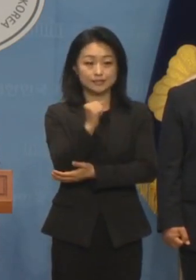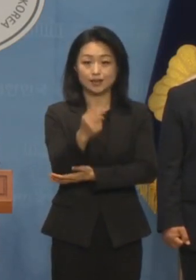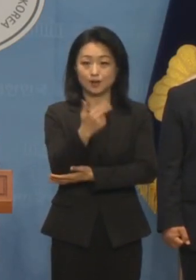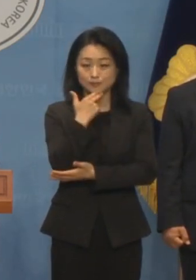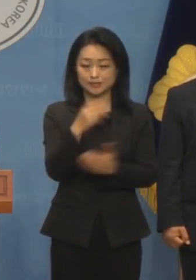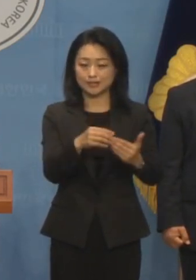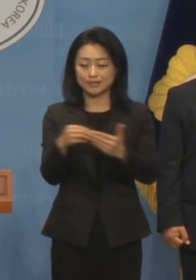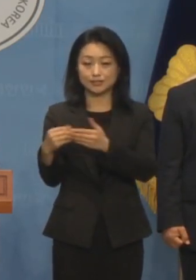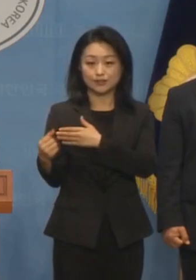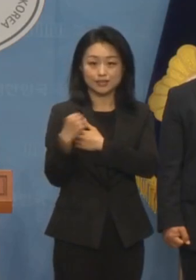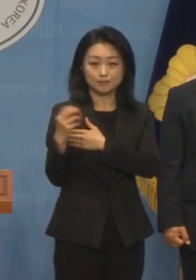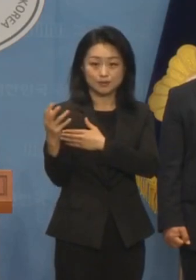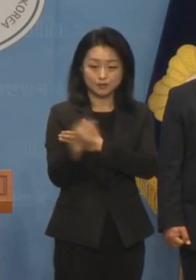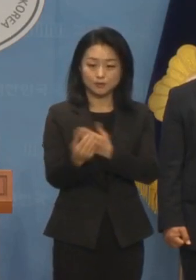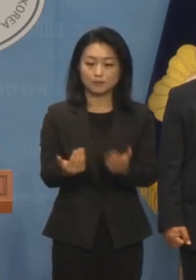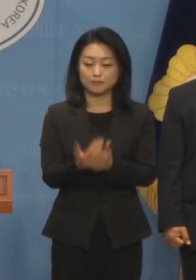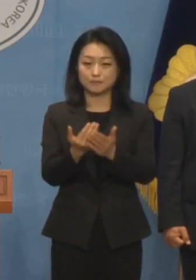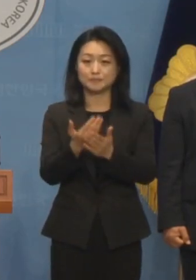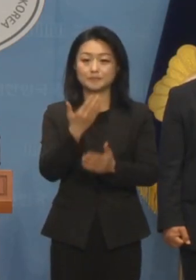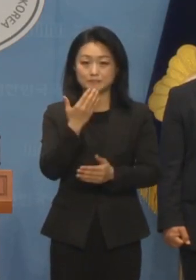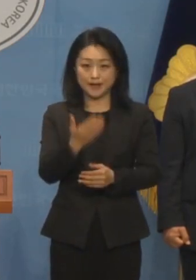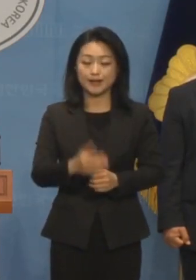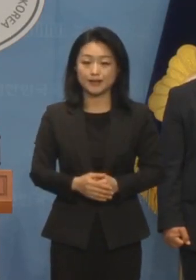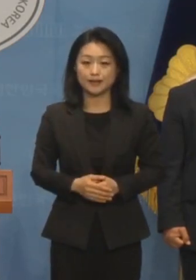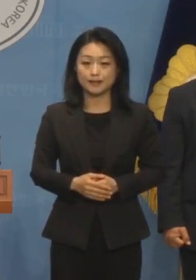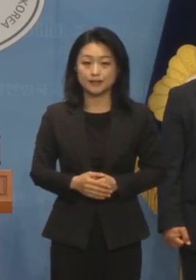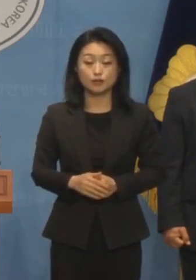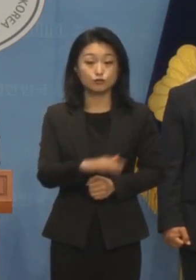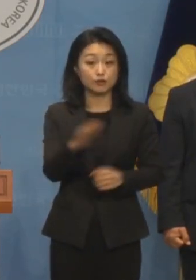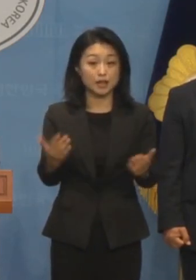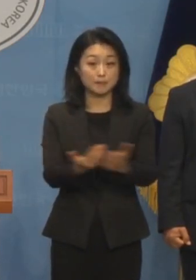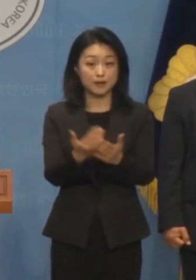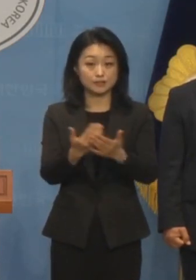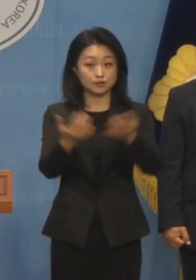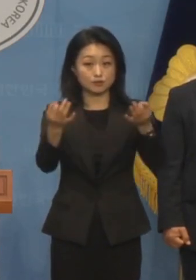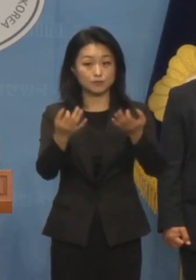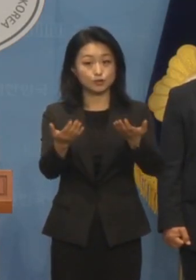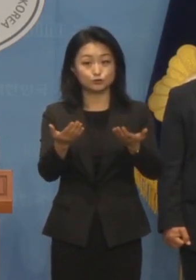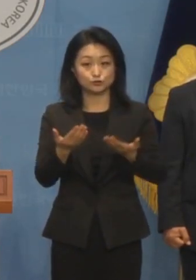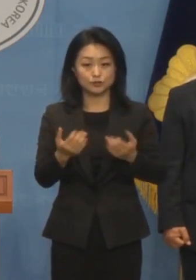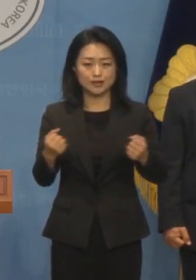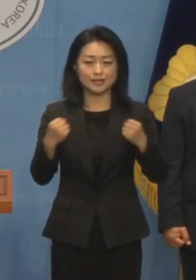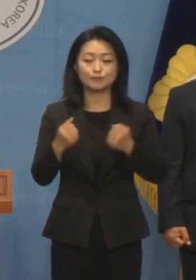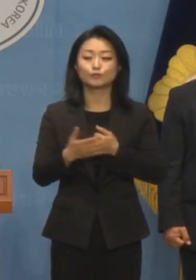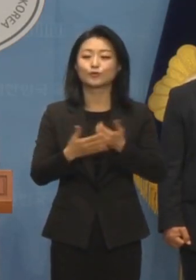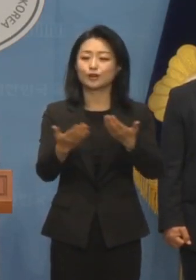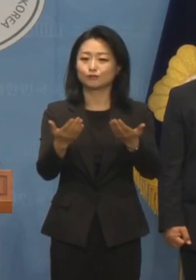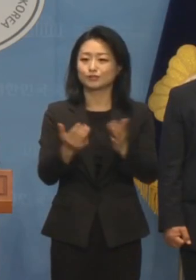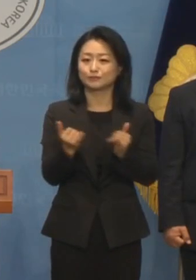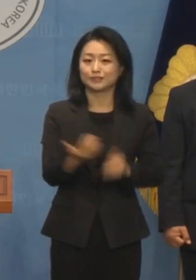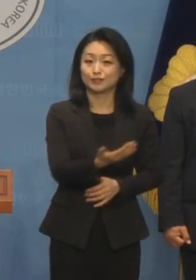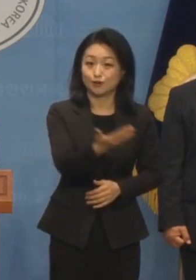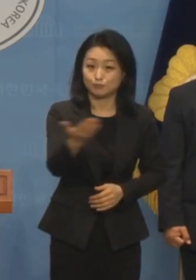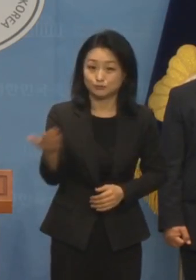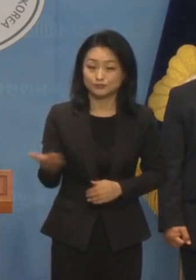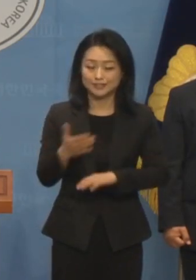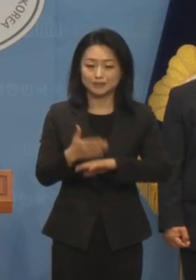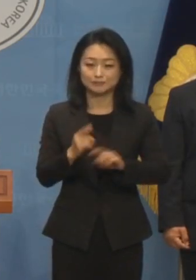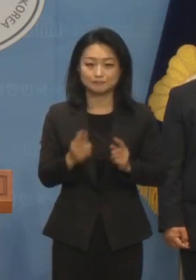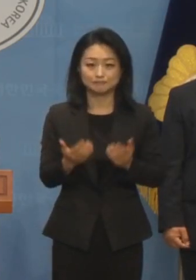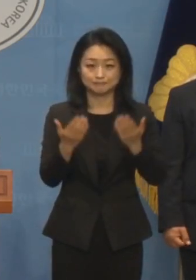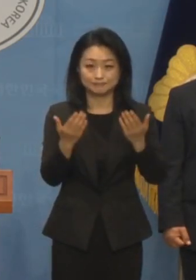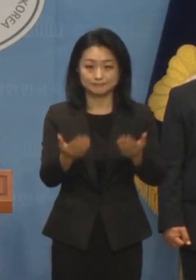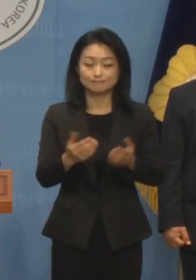리더십으로 빠르게 성장해 왔습니다. 기본소득당의 성장을 지켜봐 주시고 응원해 주신 국민 여러분께